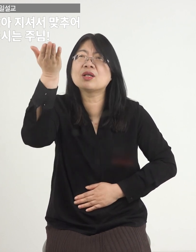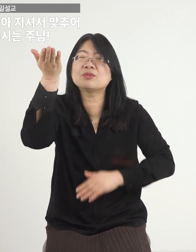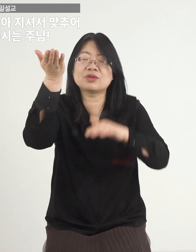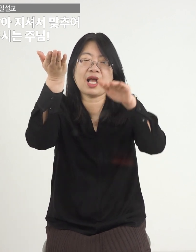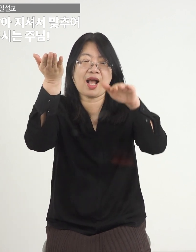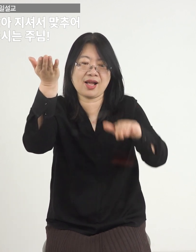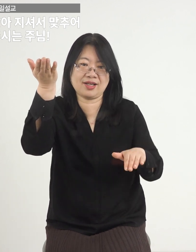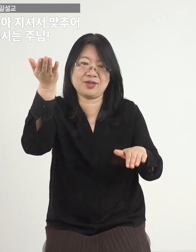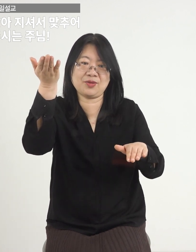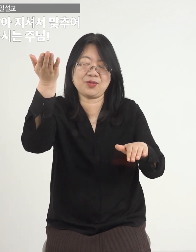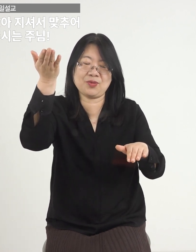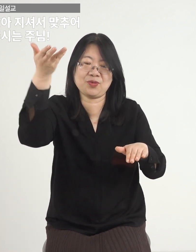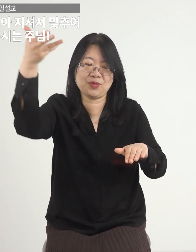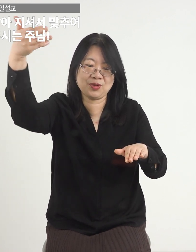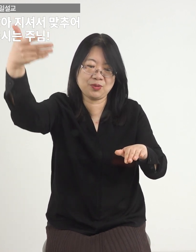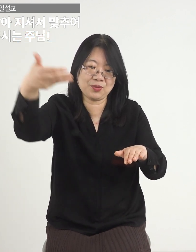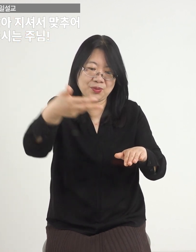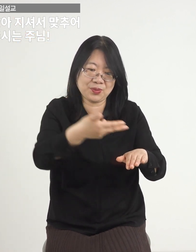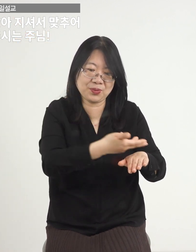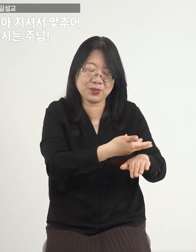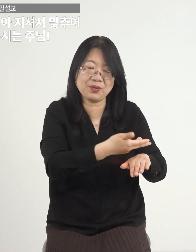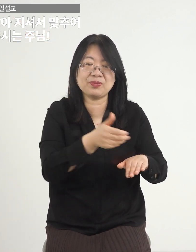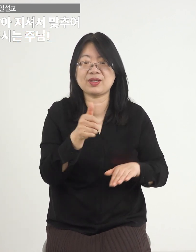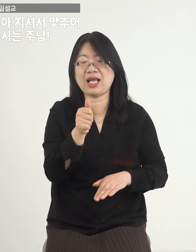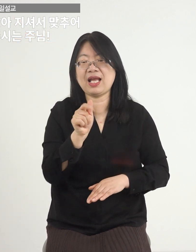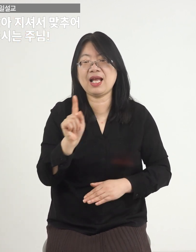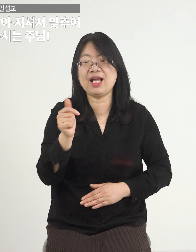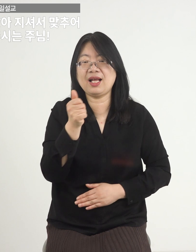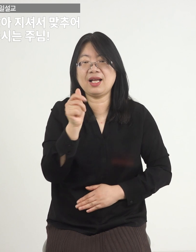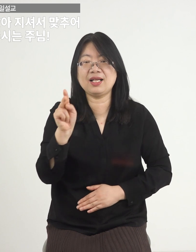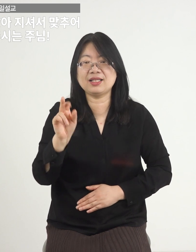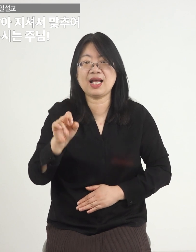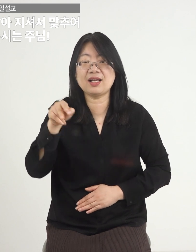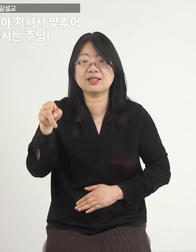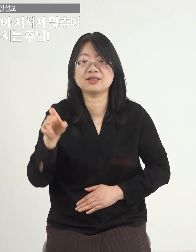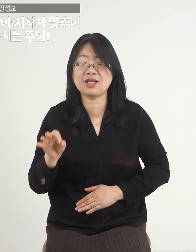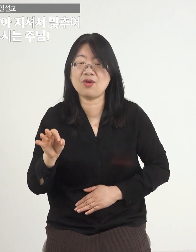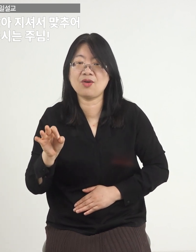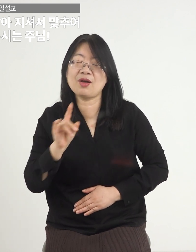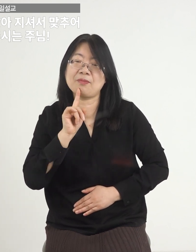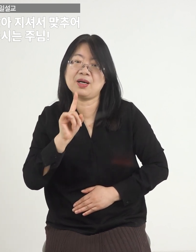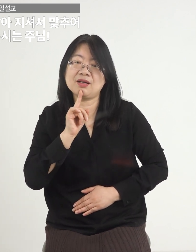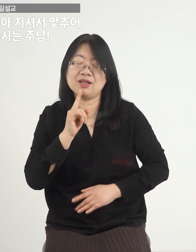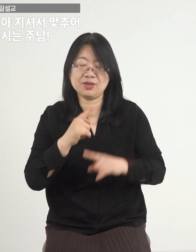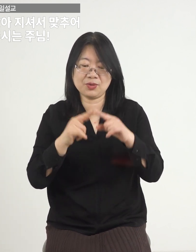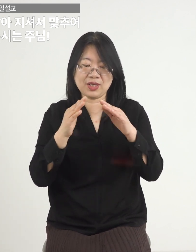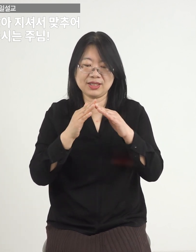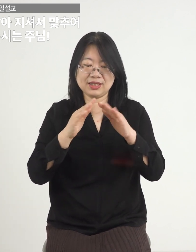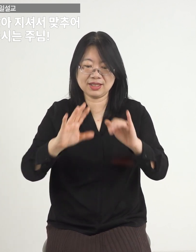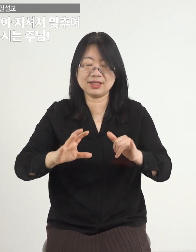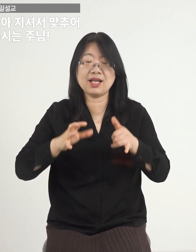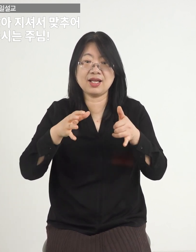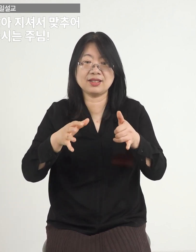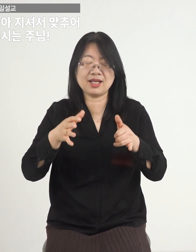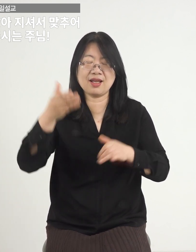위에서부터 아래로. 이걸 하향성이라고 얘기합니다. 교회는 이 땅에